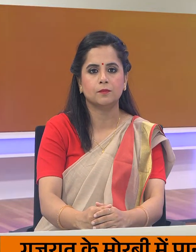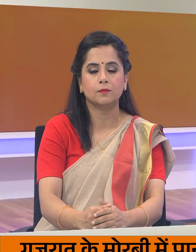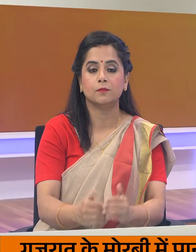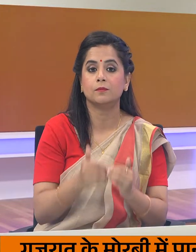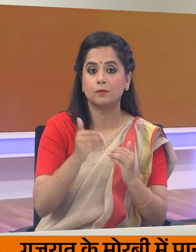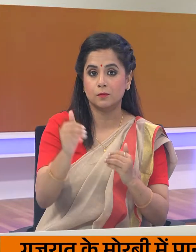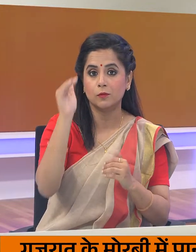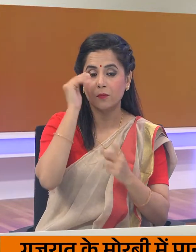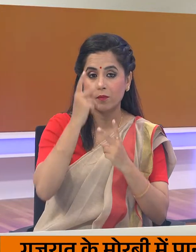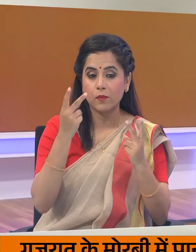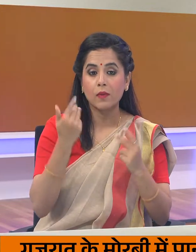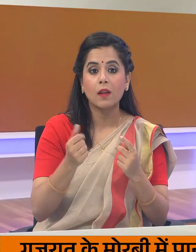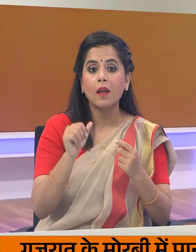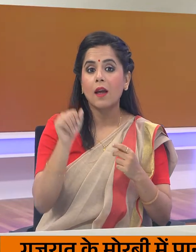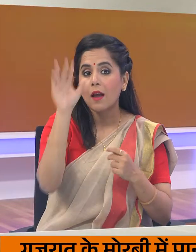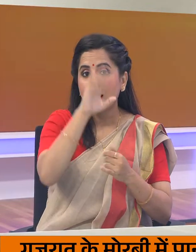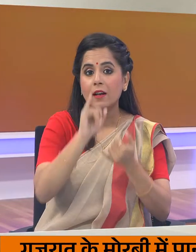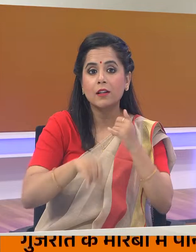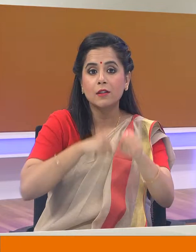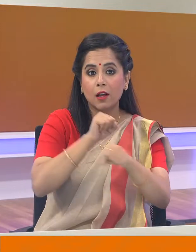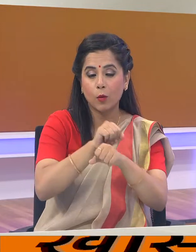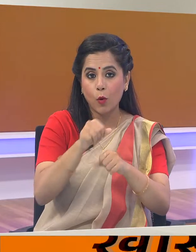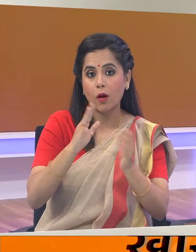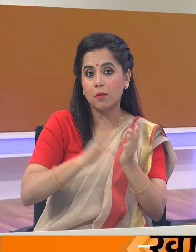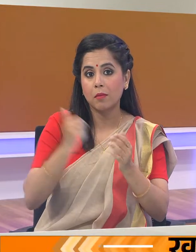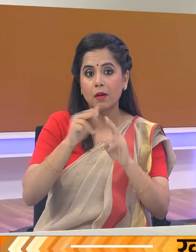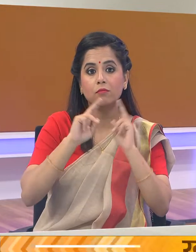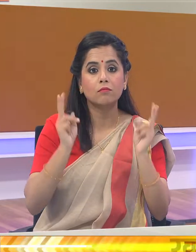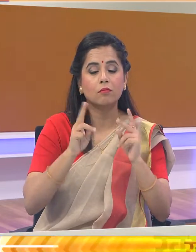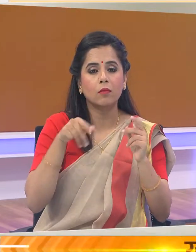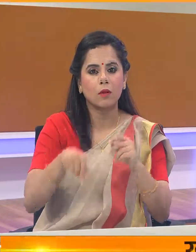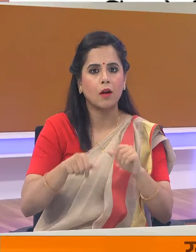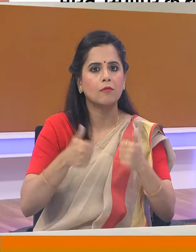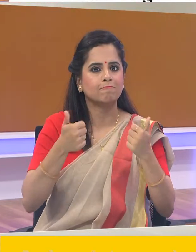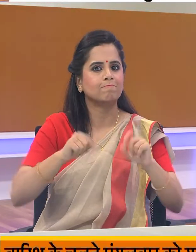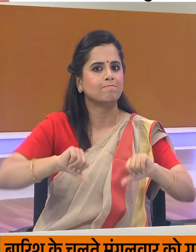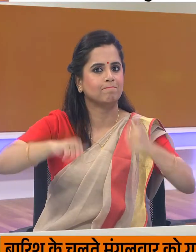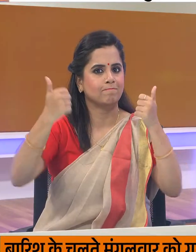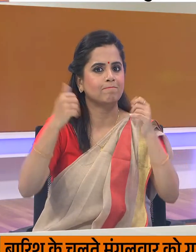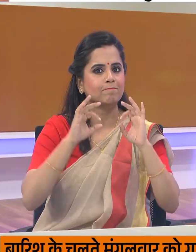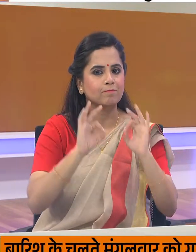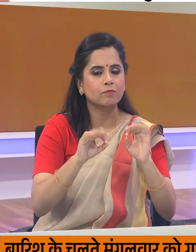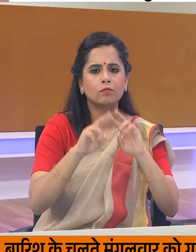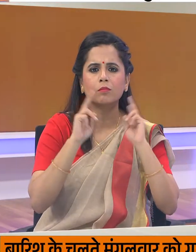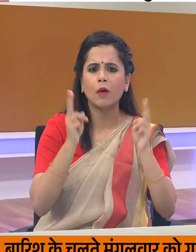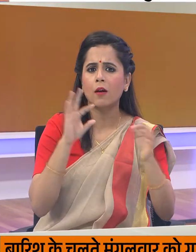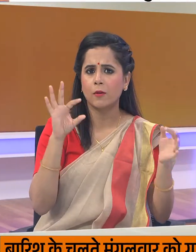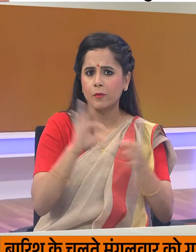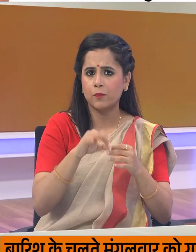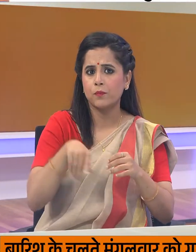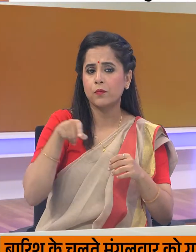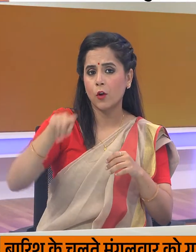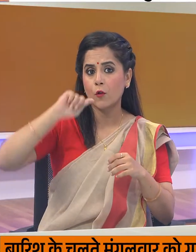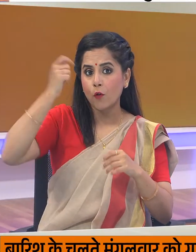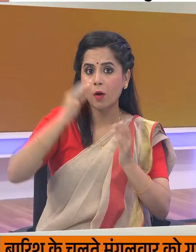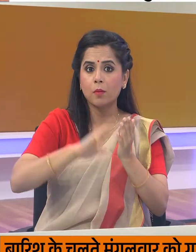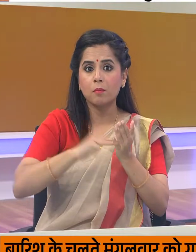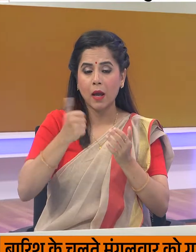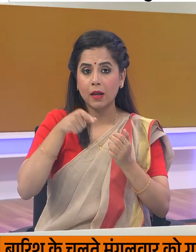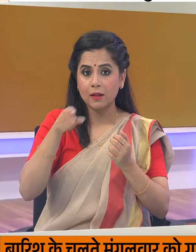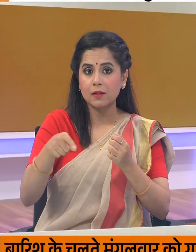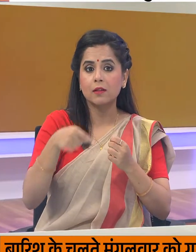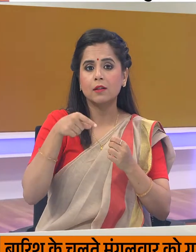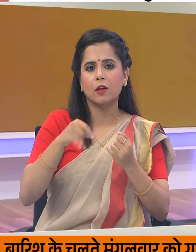आगे की खबरों में भारत सिंगापुर की मंत्री स्तरीय बैठक का सफल आयोजन हुआ। बैठक को लेकर विदेश मंत्री एस जयशंकर